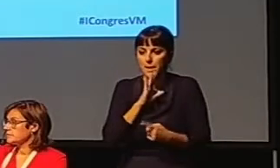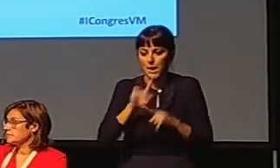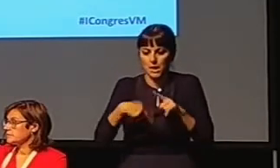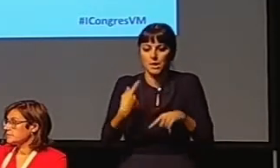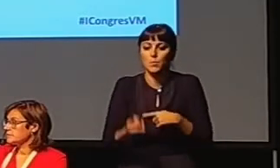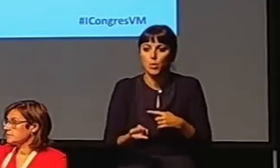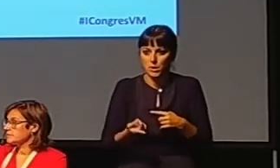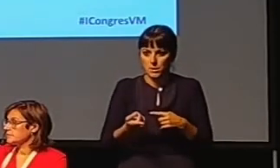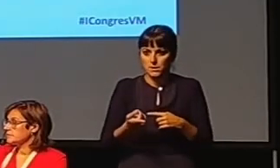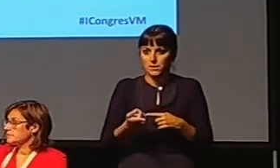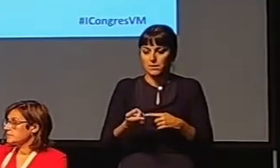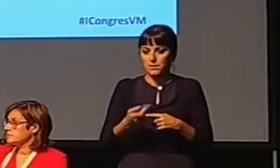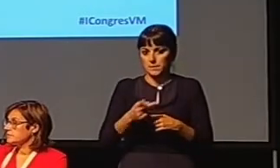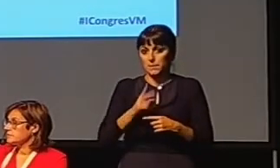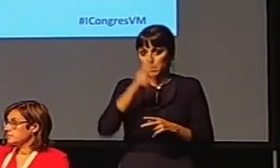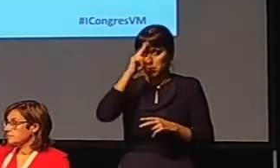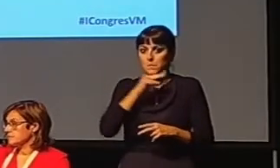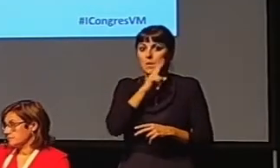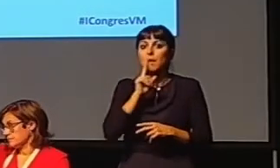¿Vale?